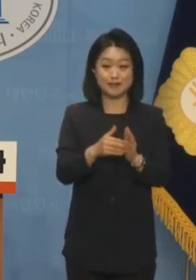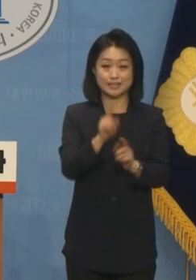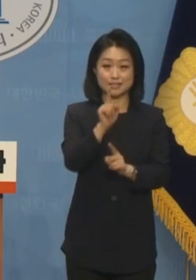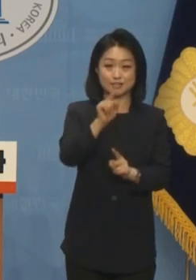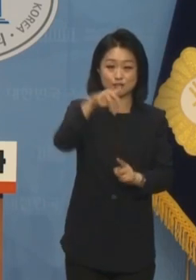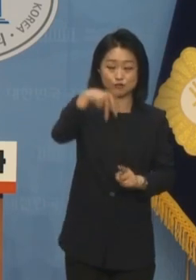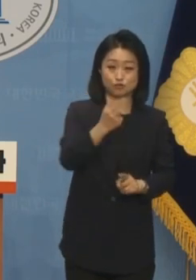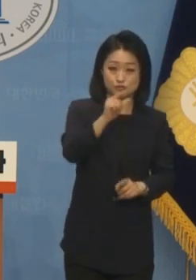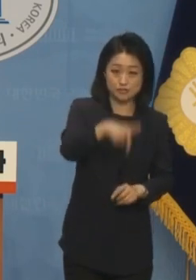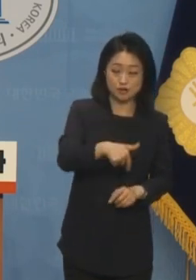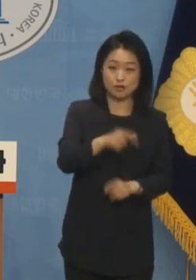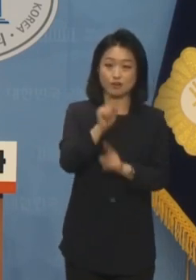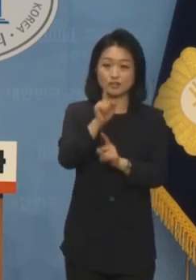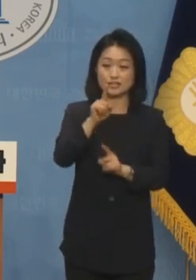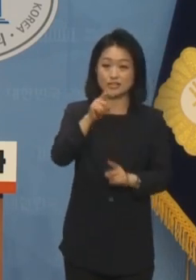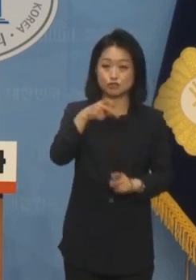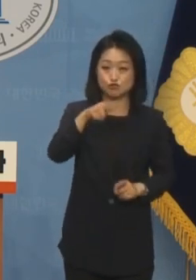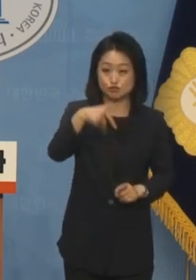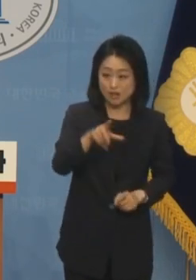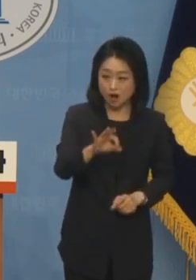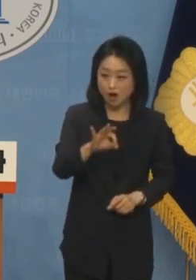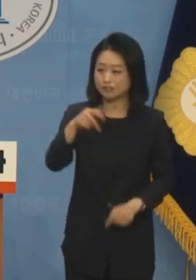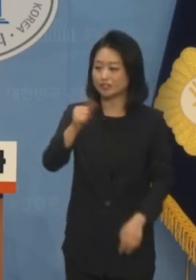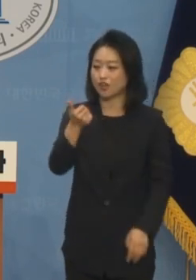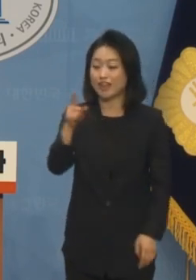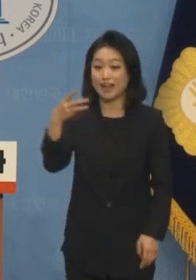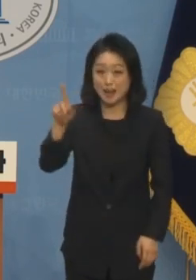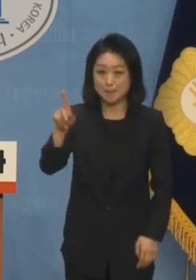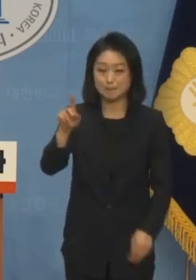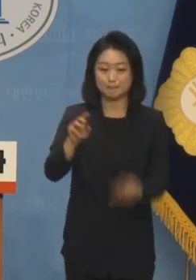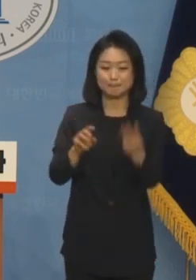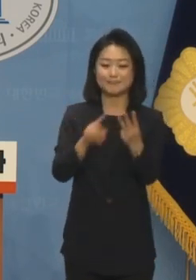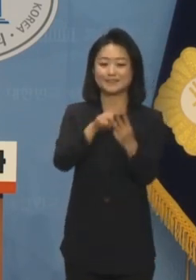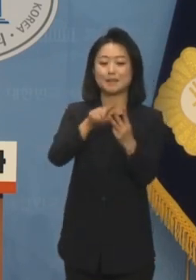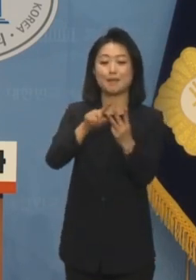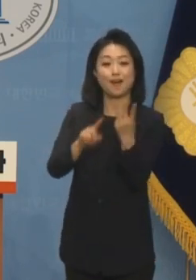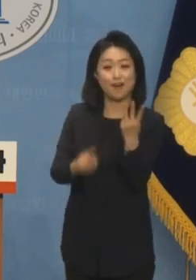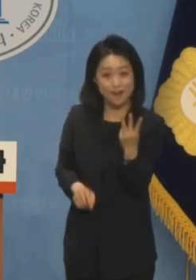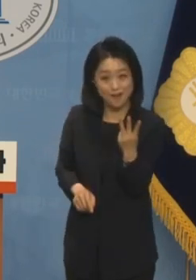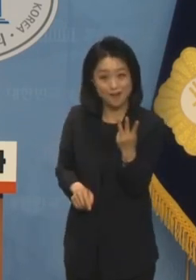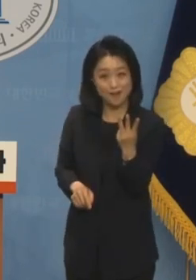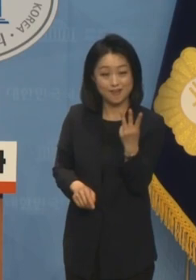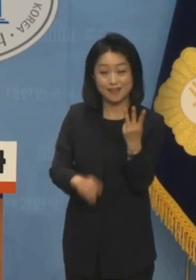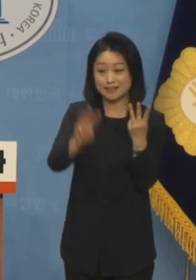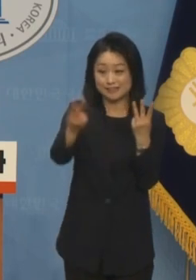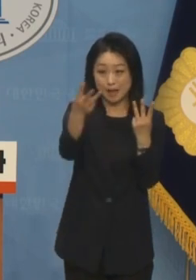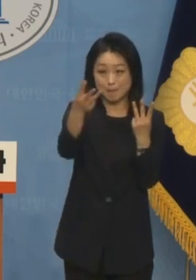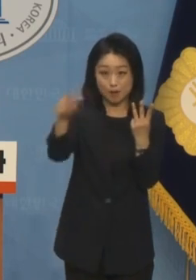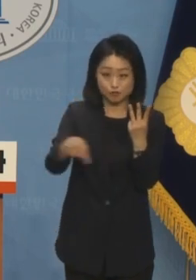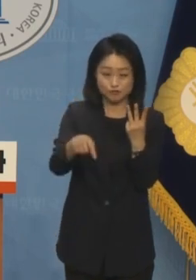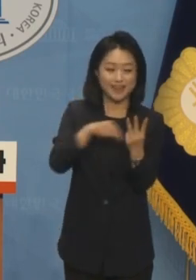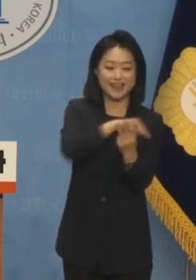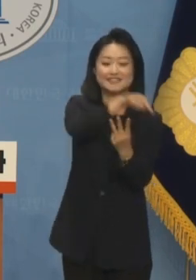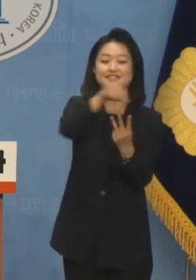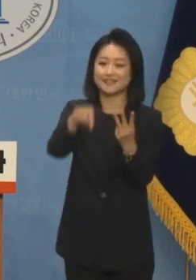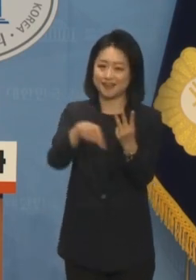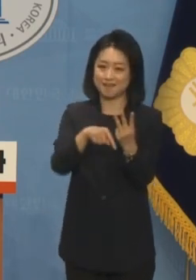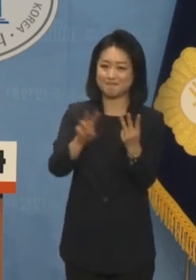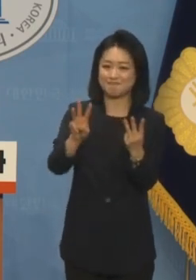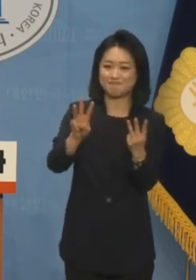이준석, 이주영, 천하람, 22대 국회의원 300명 가운데 어느 누구에게도 뒤지지 않는 이